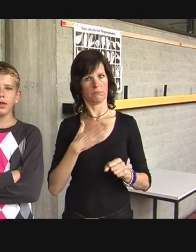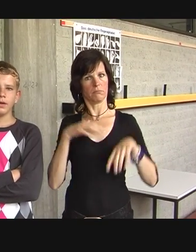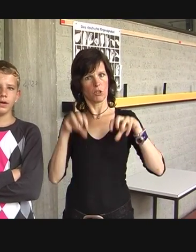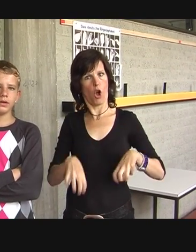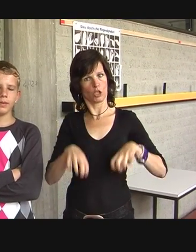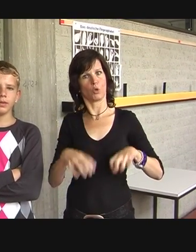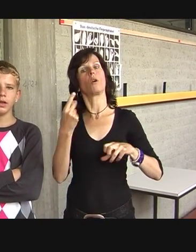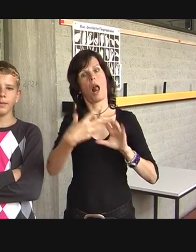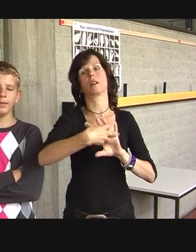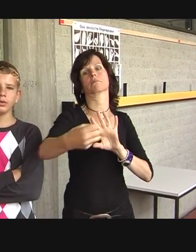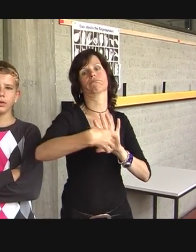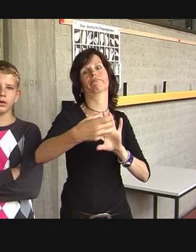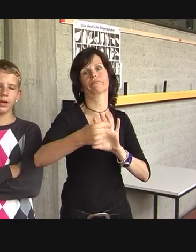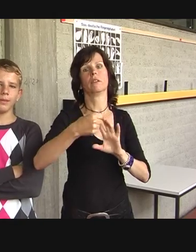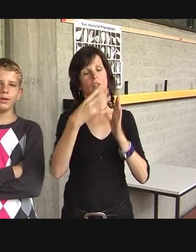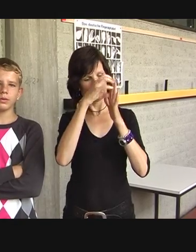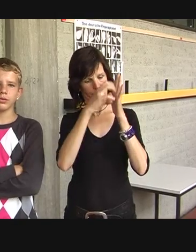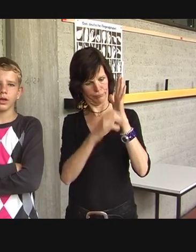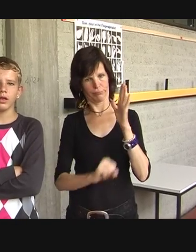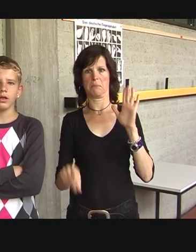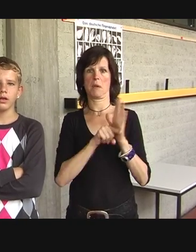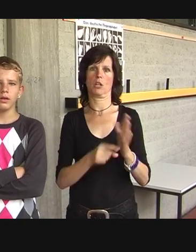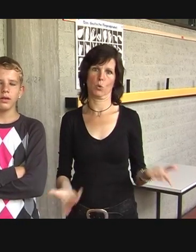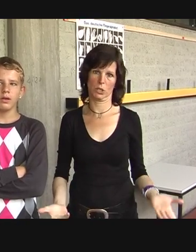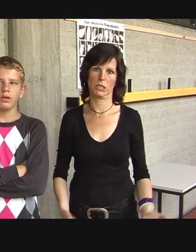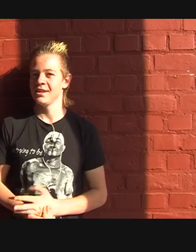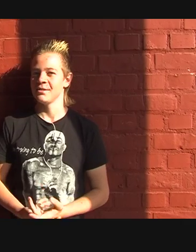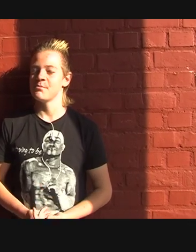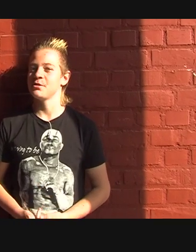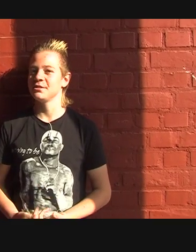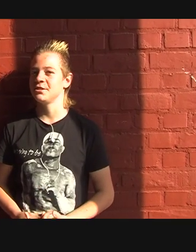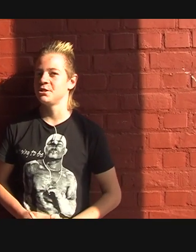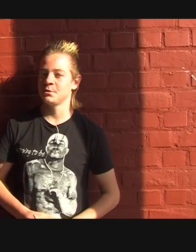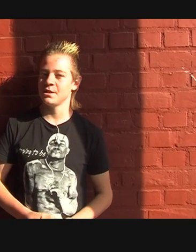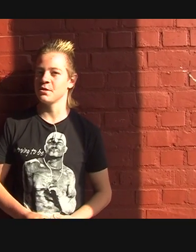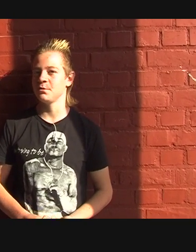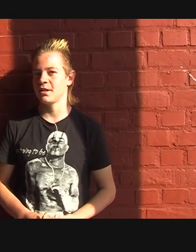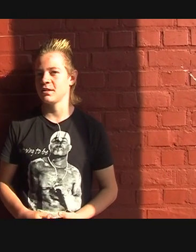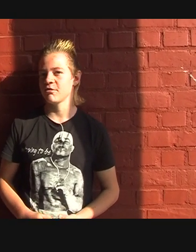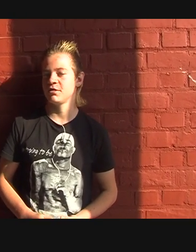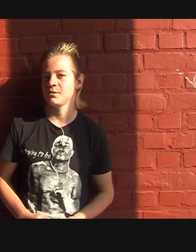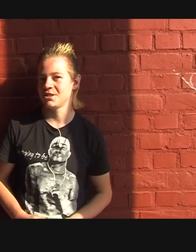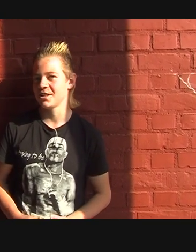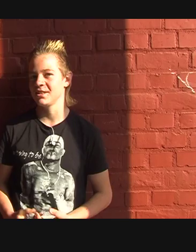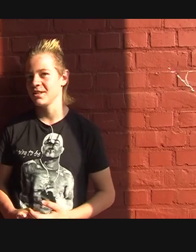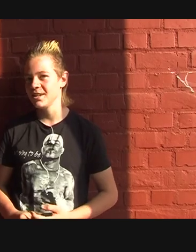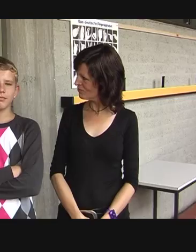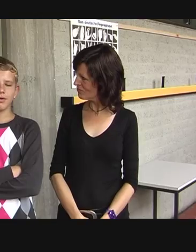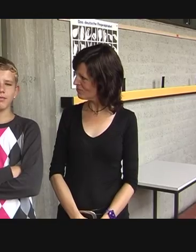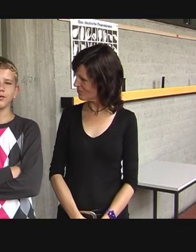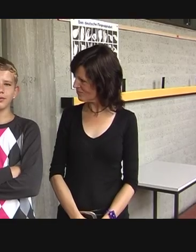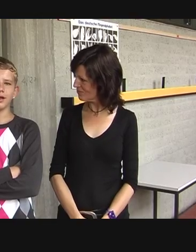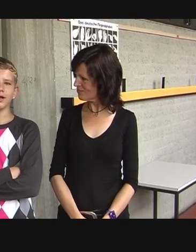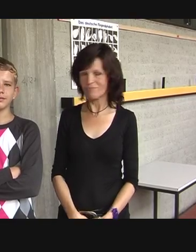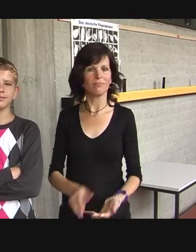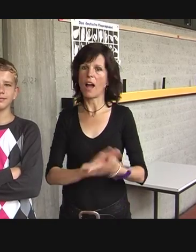Geld und dann ist man gerade ein Minusstrich. Man sollte sich nicht mit jemandem aus dem Internet treffen, den man nicht kennt.